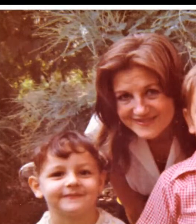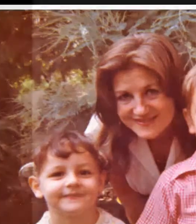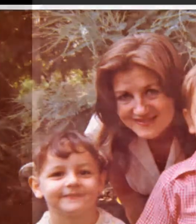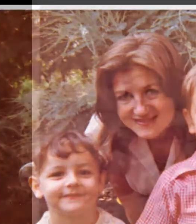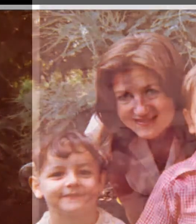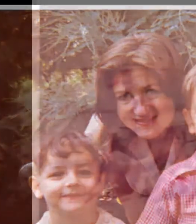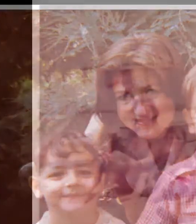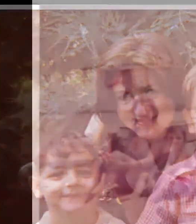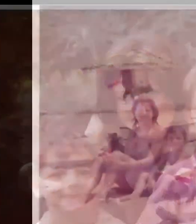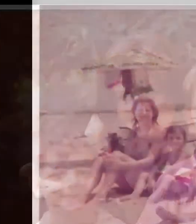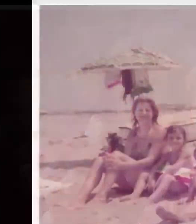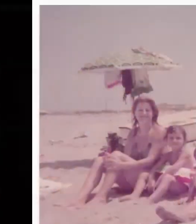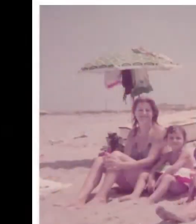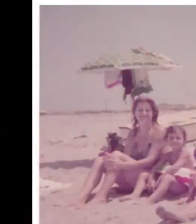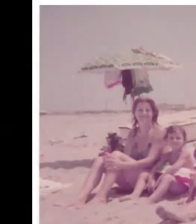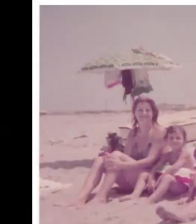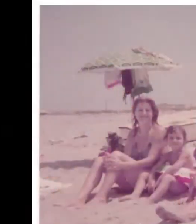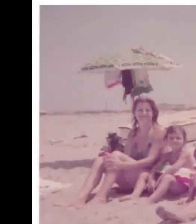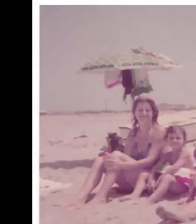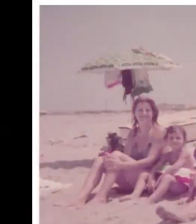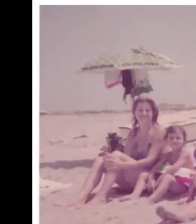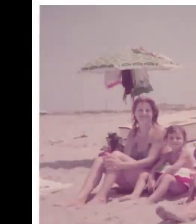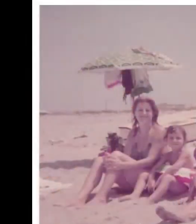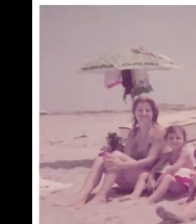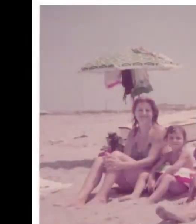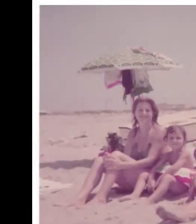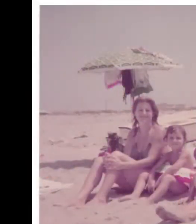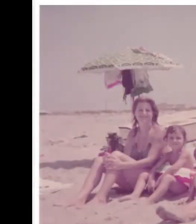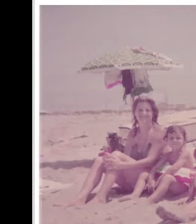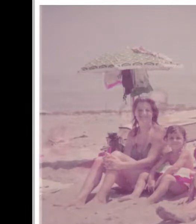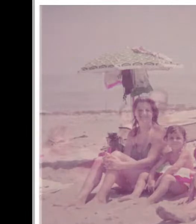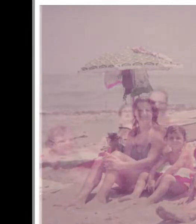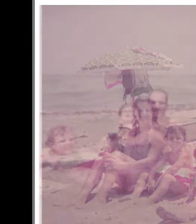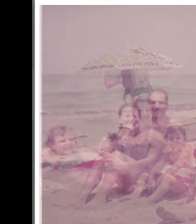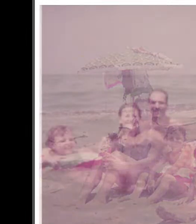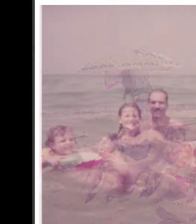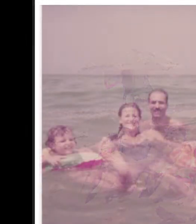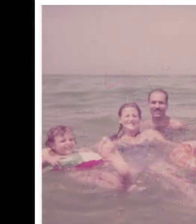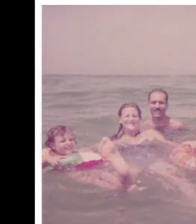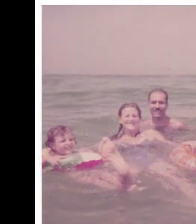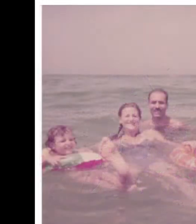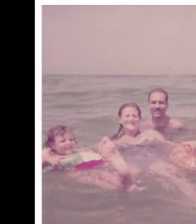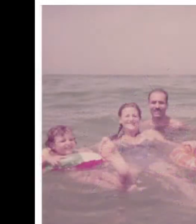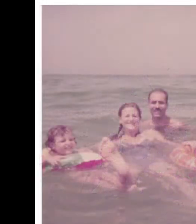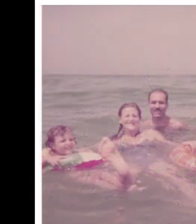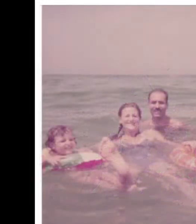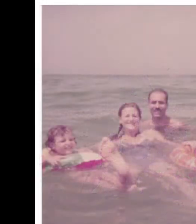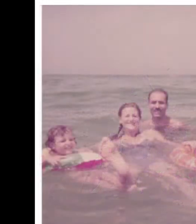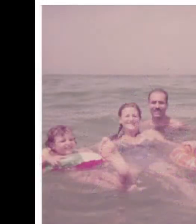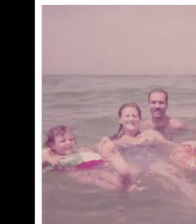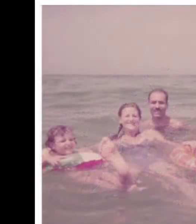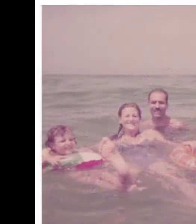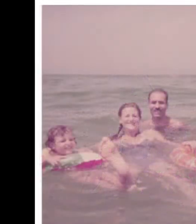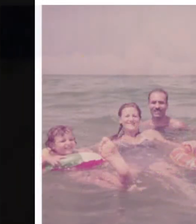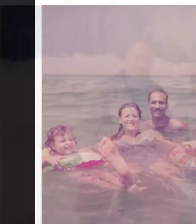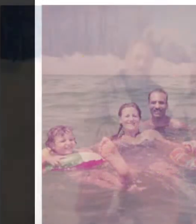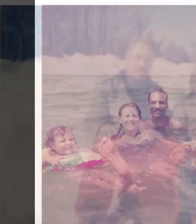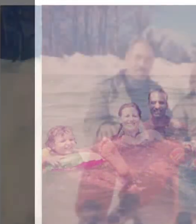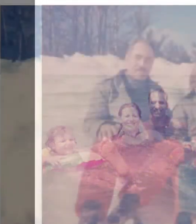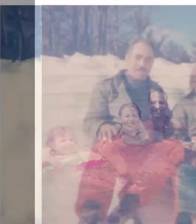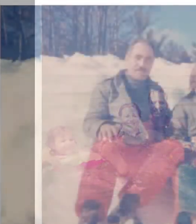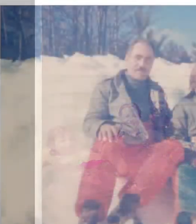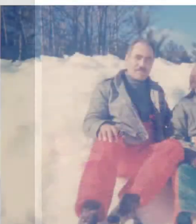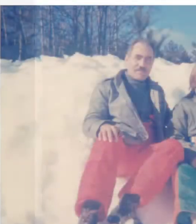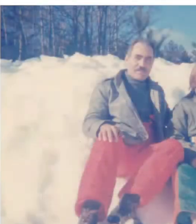Geova per noi sia avvelerà anche tu non